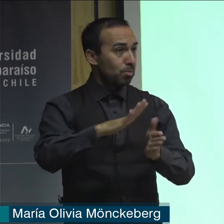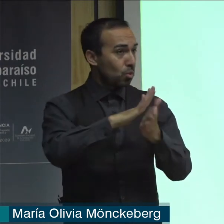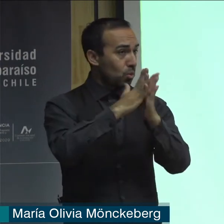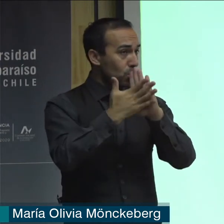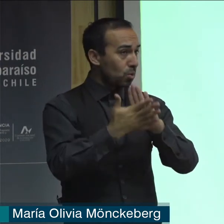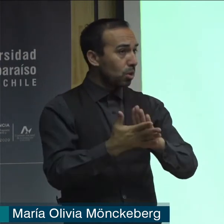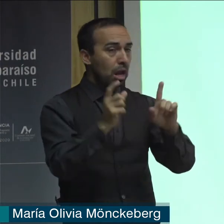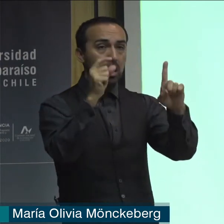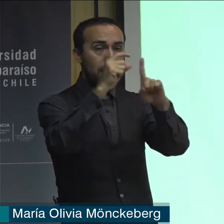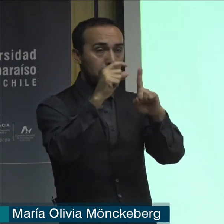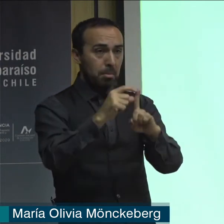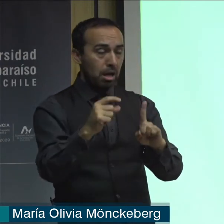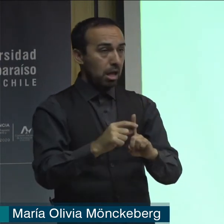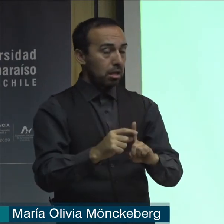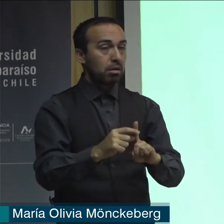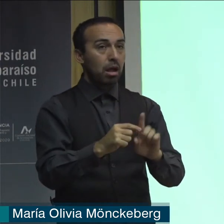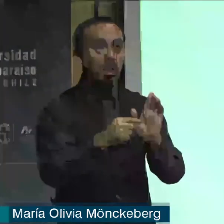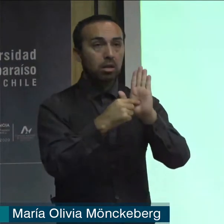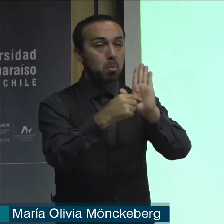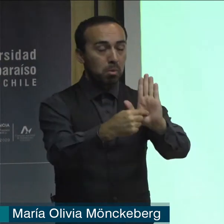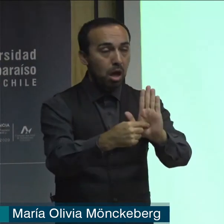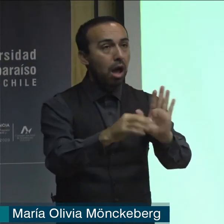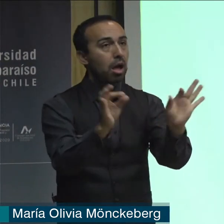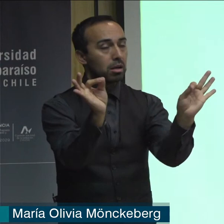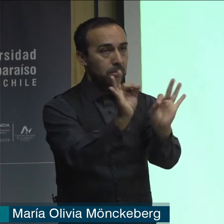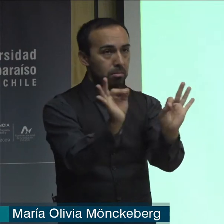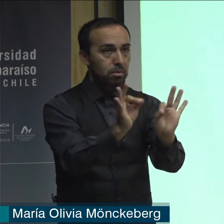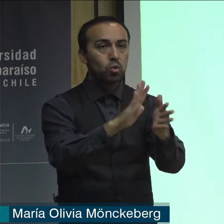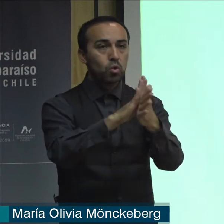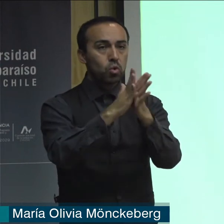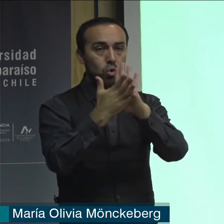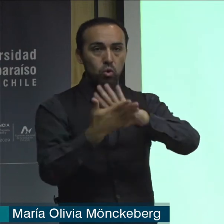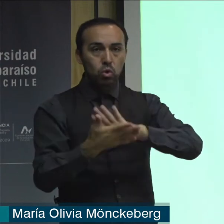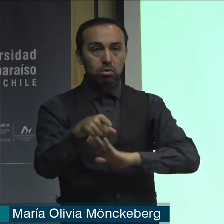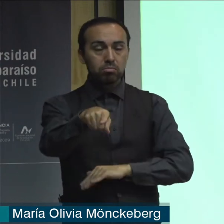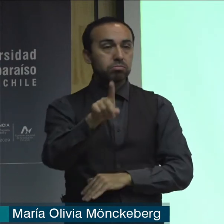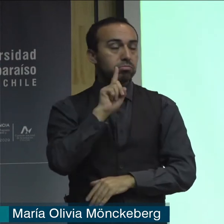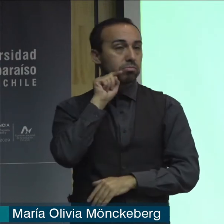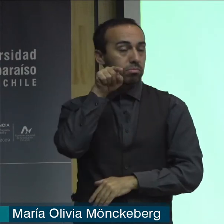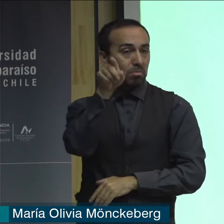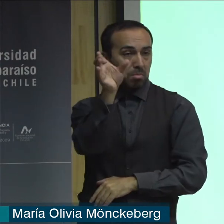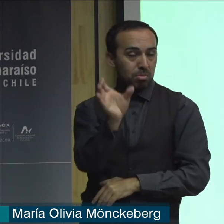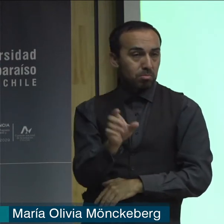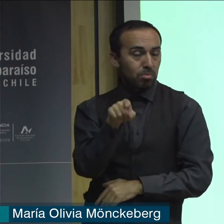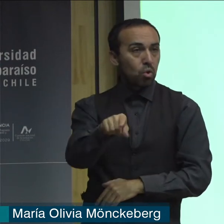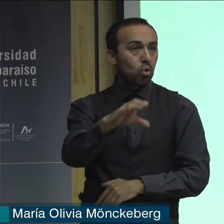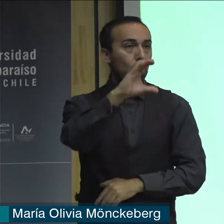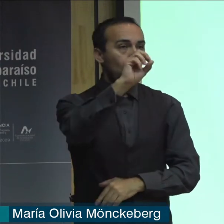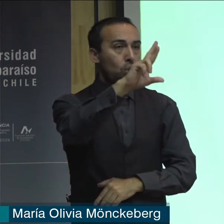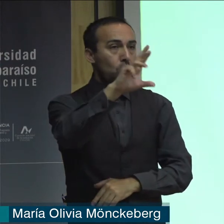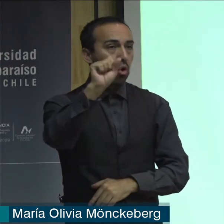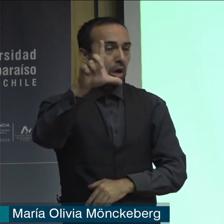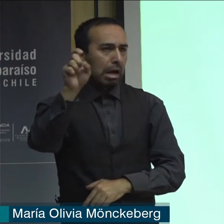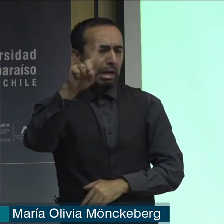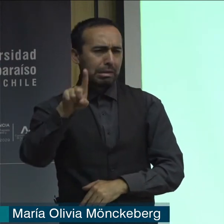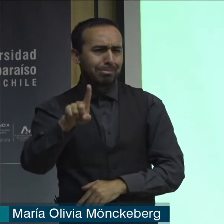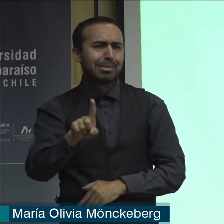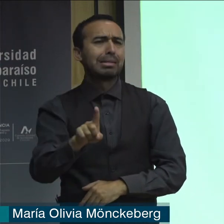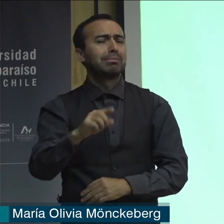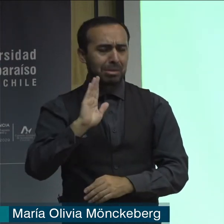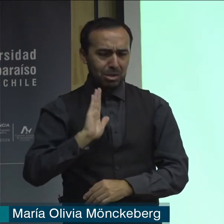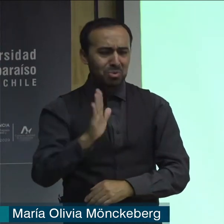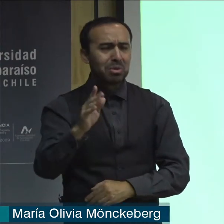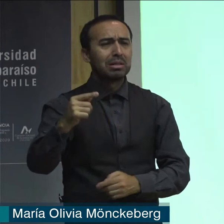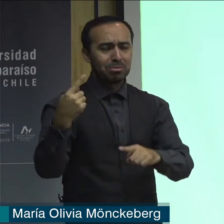cuestiones que destacó el doctor Corrales que son para seguirlas conversando muchas de ellas